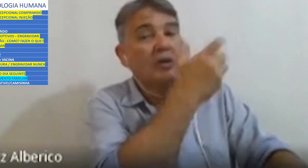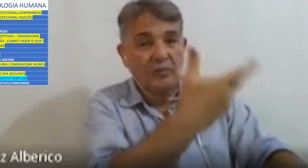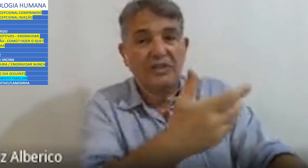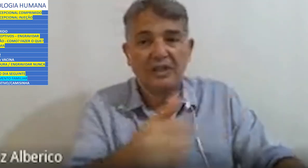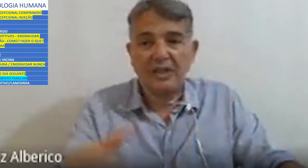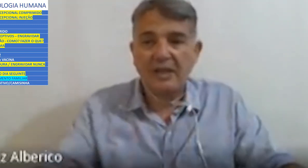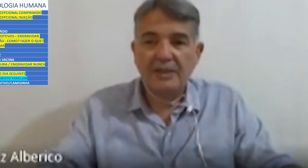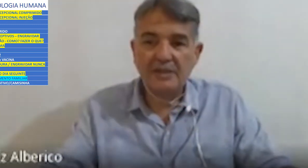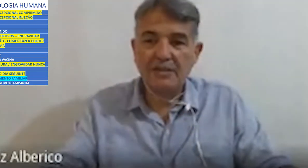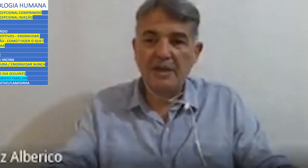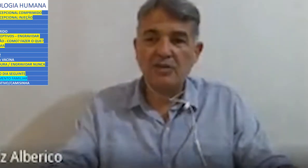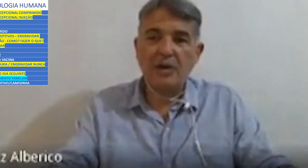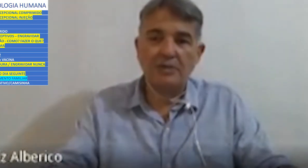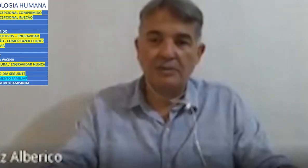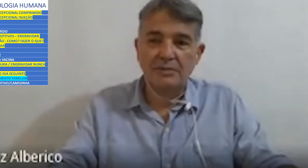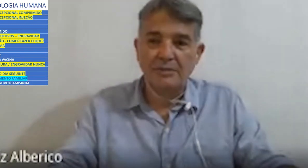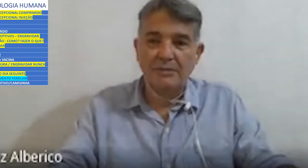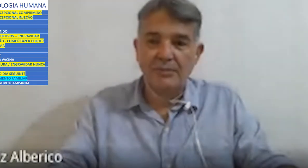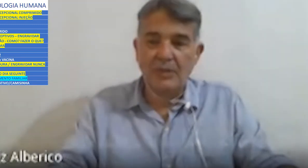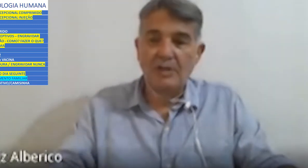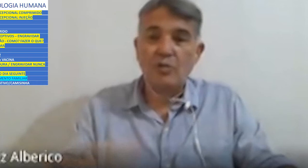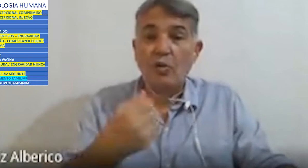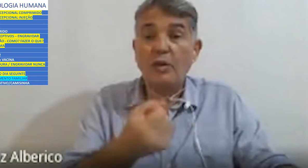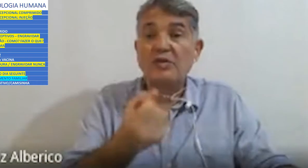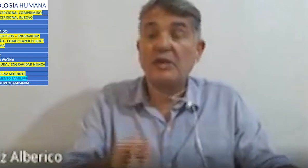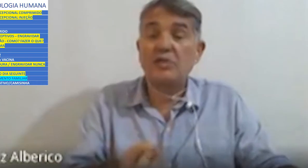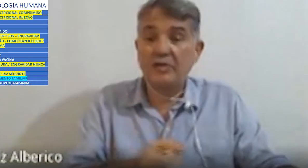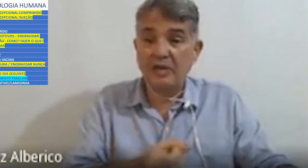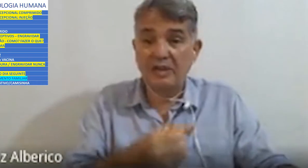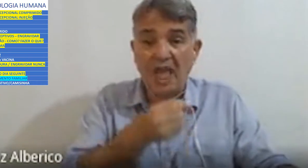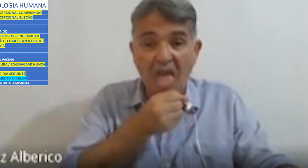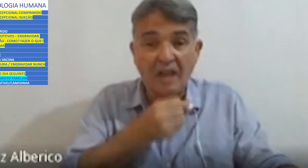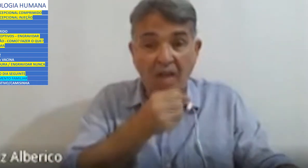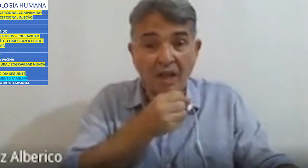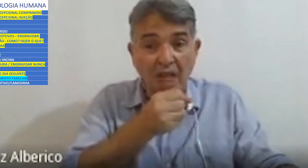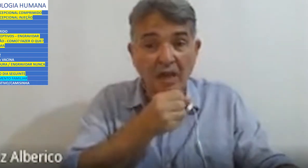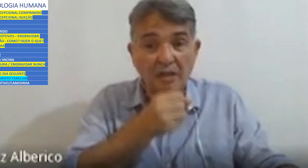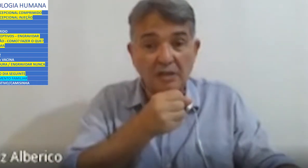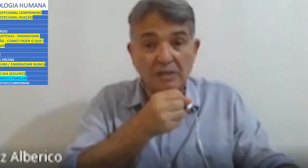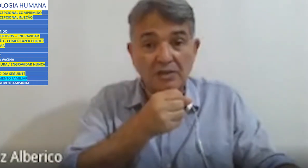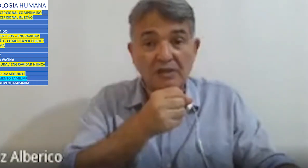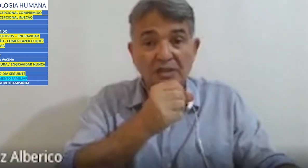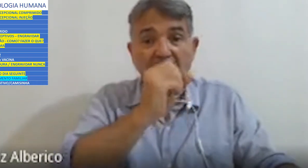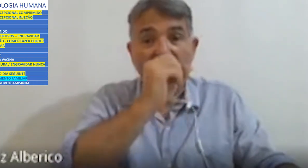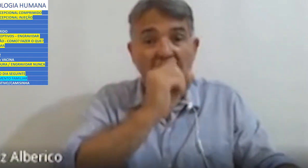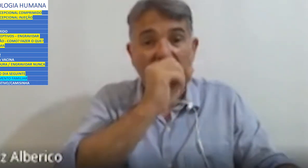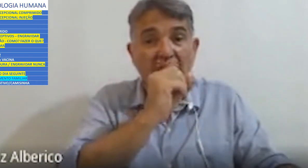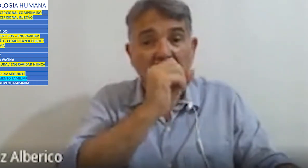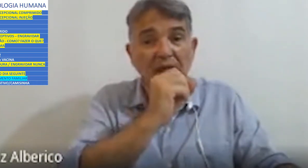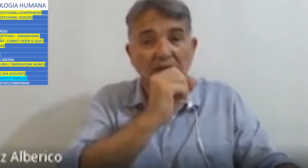você já está caracterizando o sexo oral. Então, como é o sinal de sorvete? Se você fizer, isso